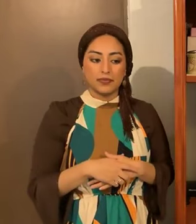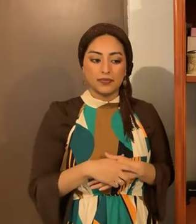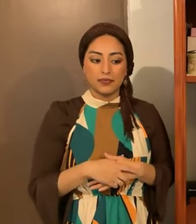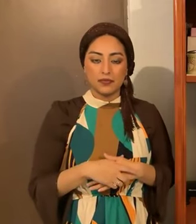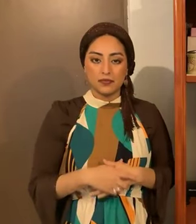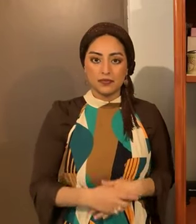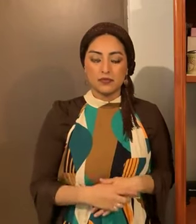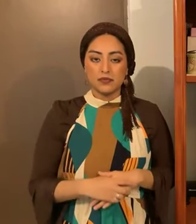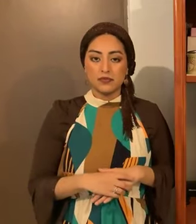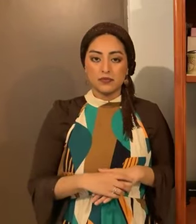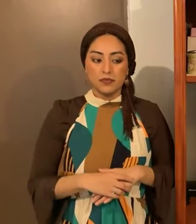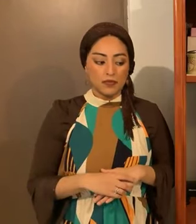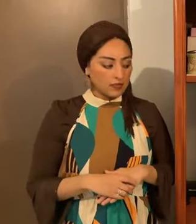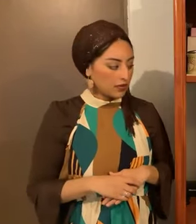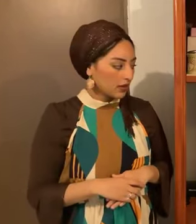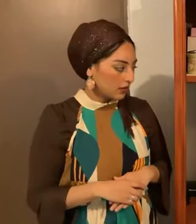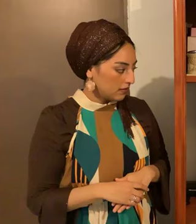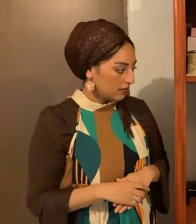Y esto